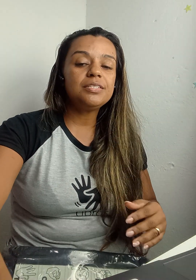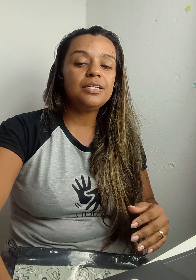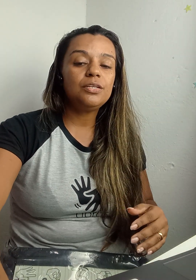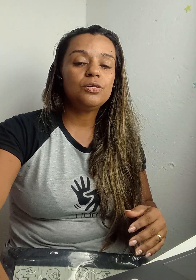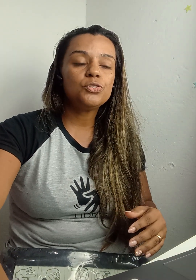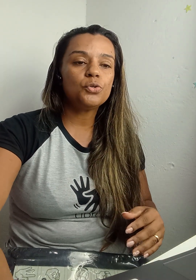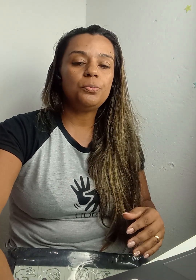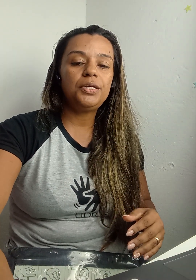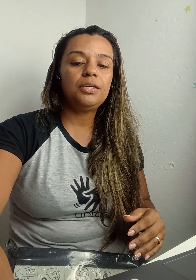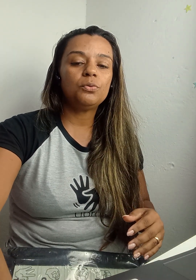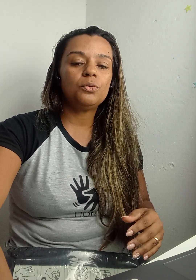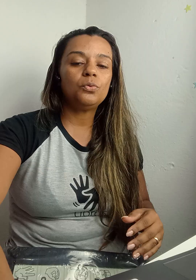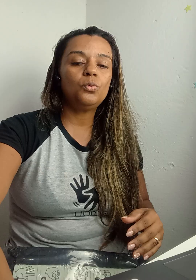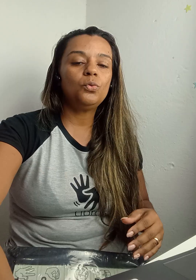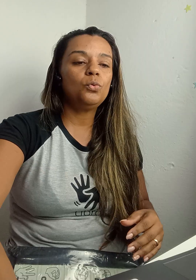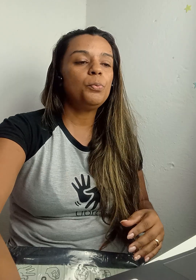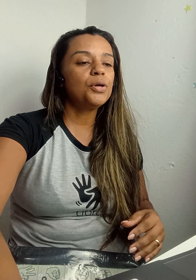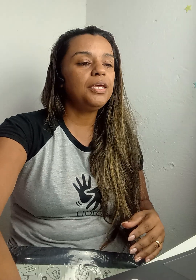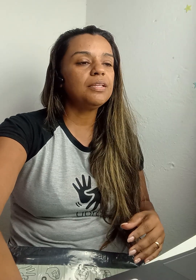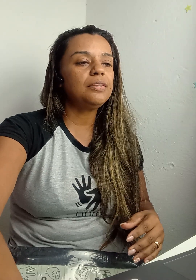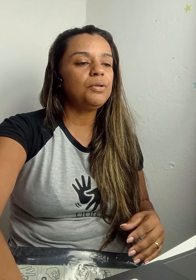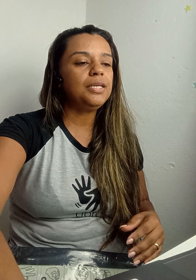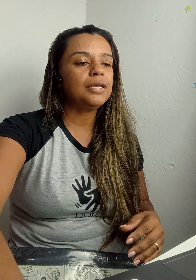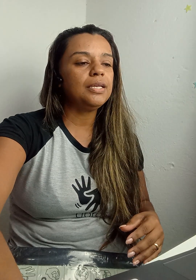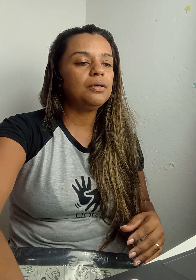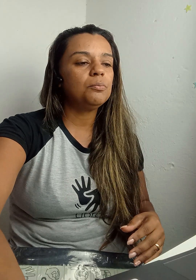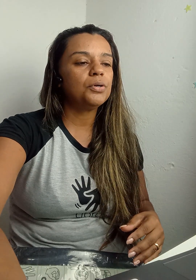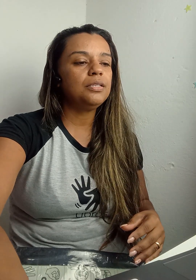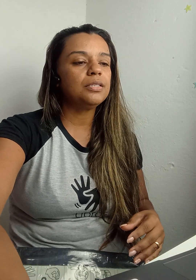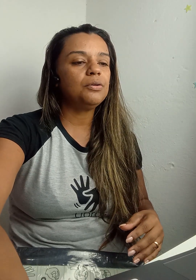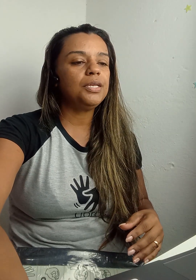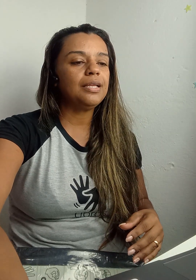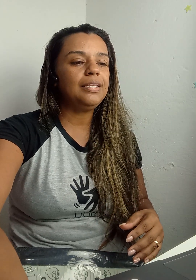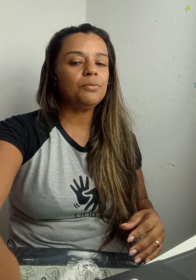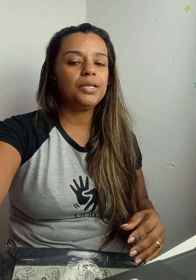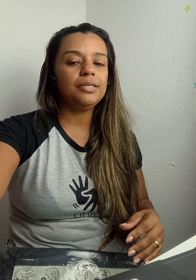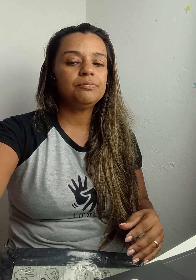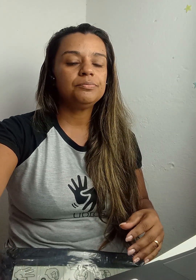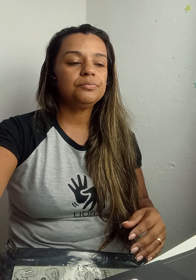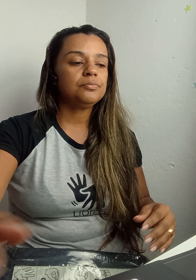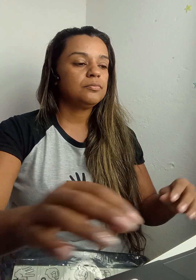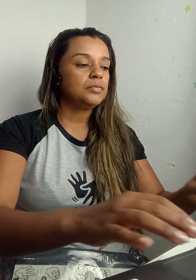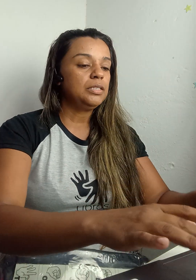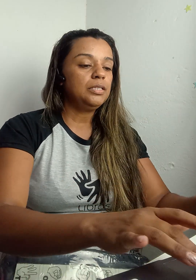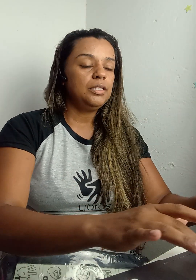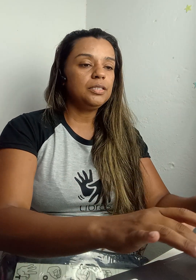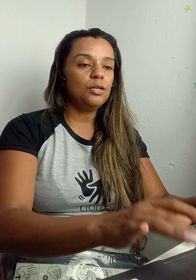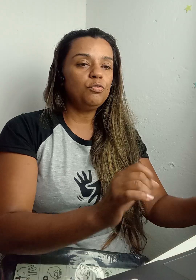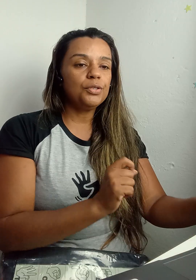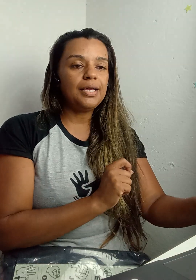né, sobre um pouquinho da teoria, né? Um pouquinho da teoria da língua, né? Então eu vou dar